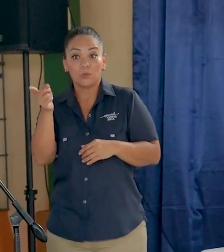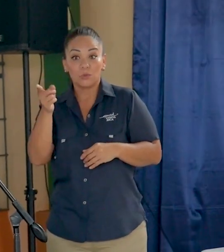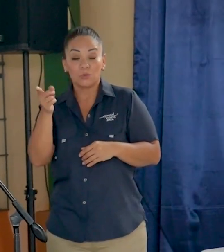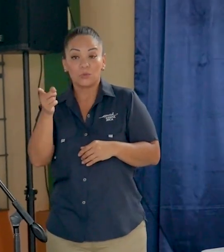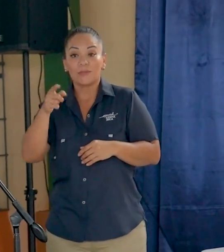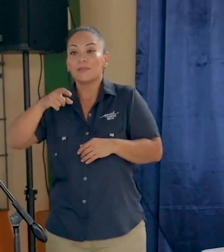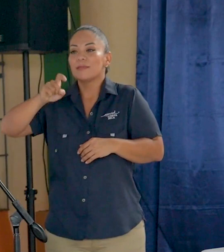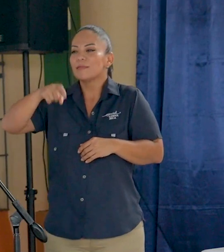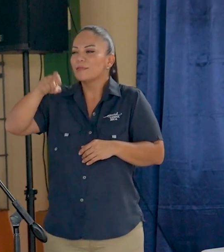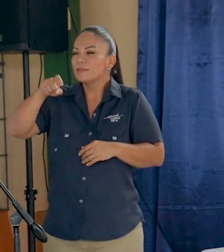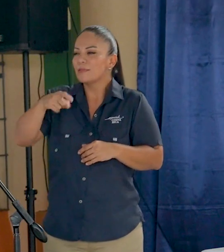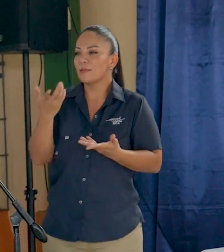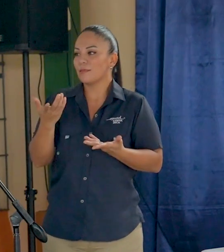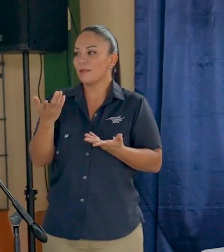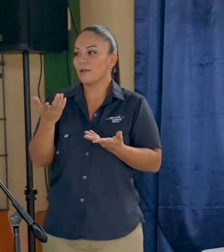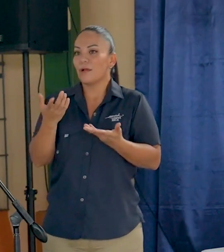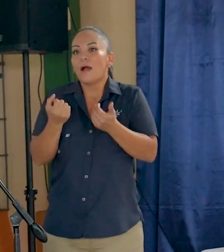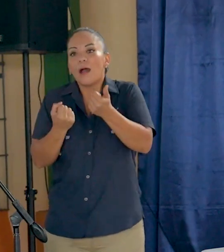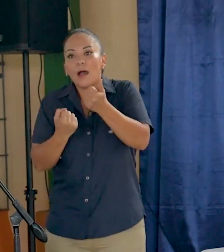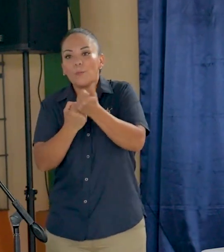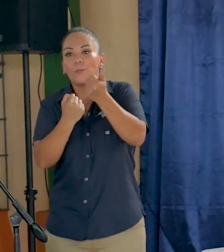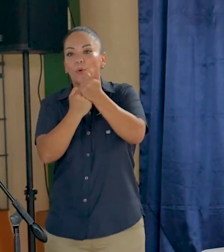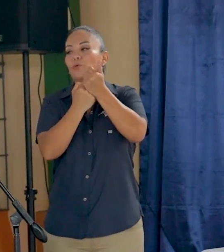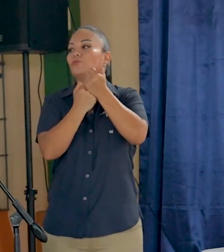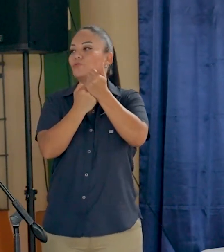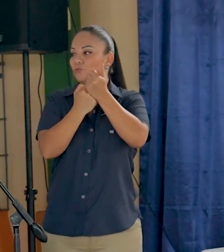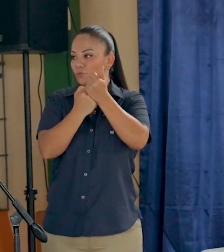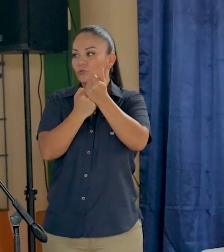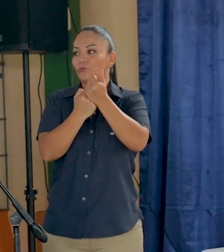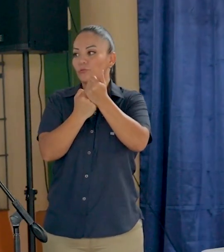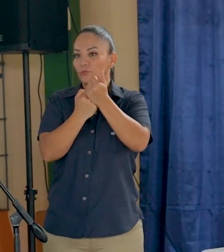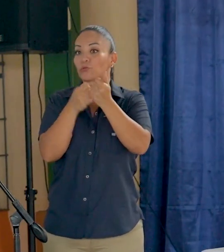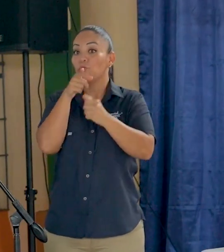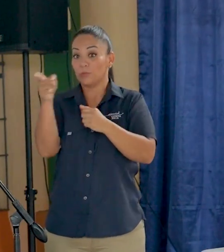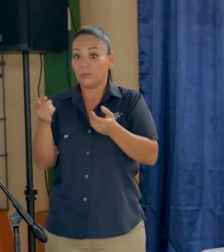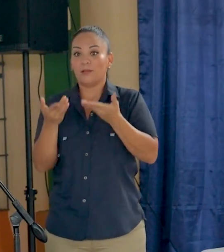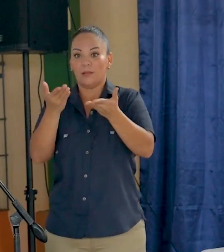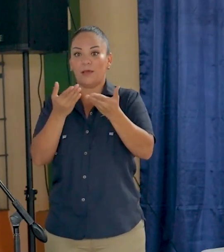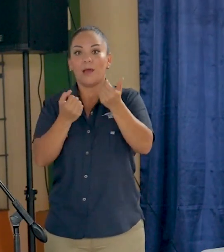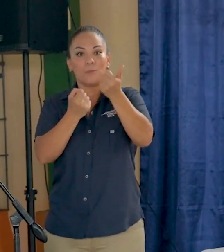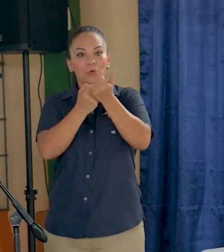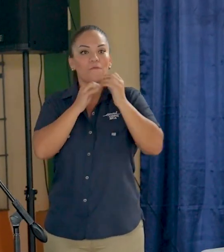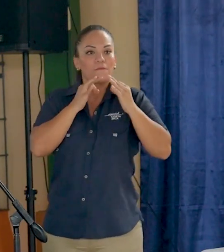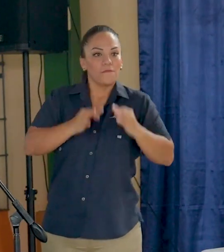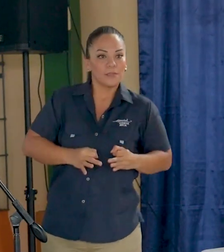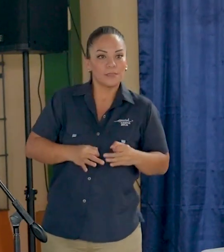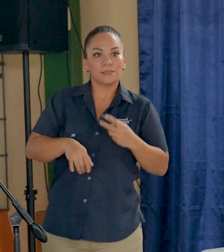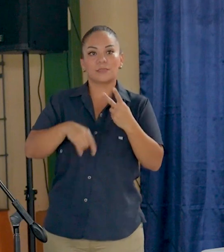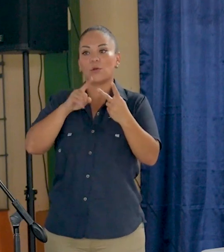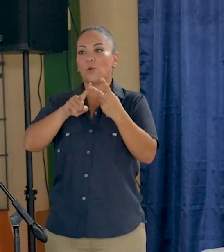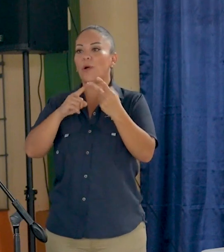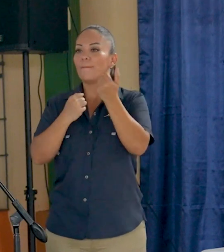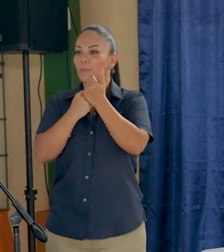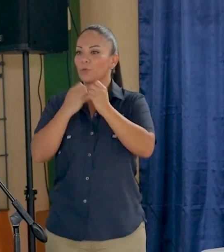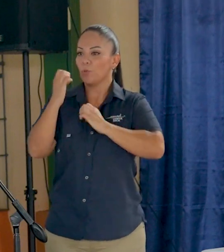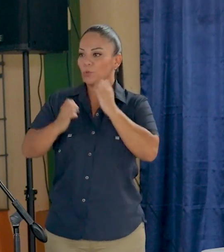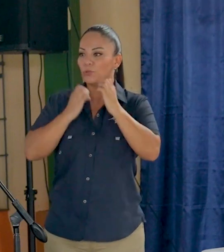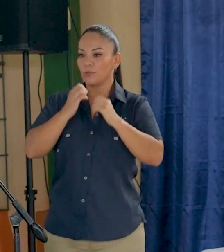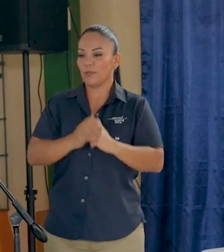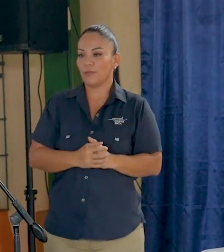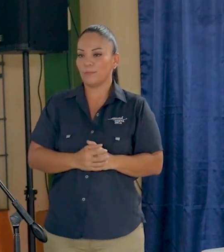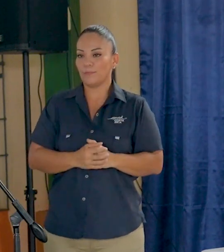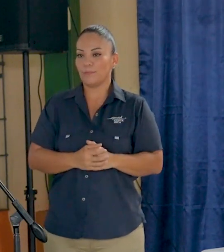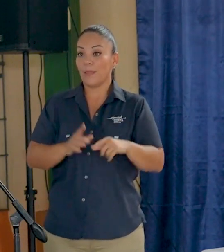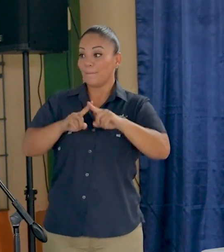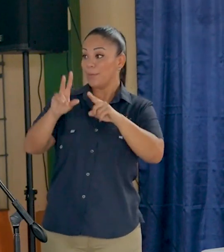manera intensa, los apoyos que ustedes le dan, apoyo físico, apoyo emocional. Pero más